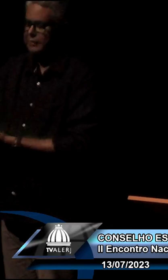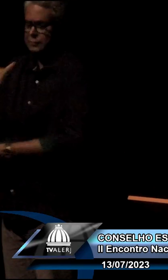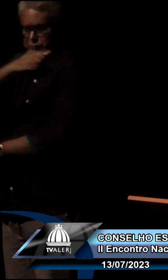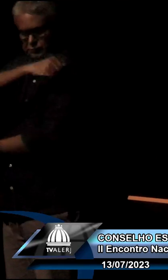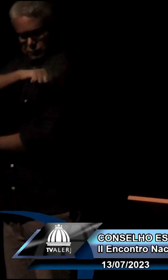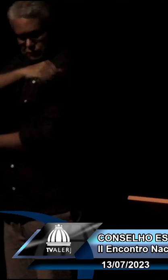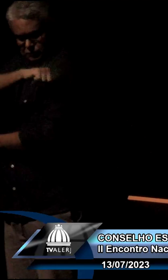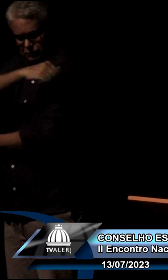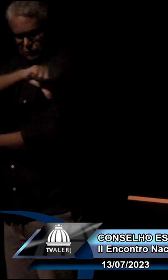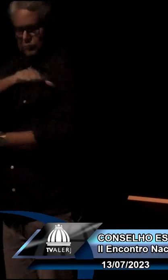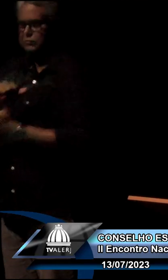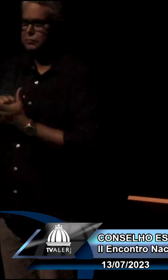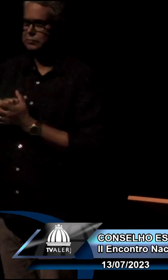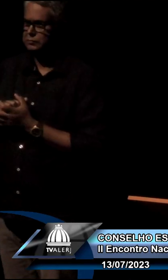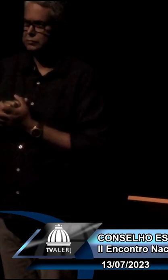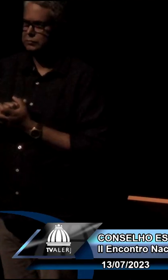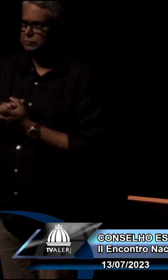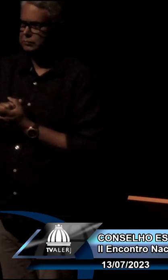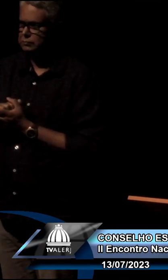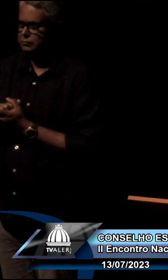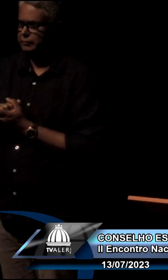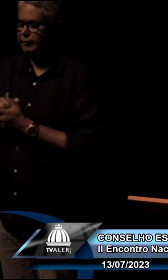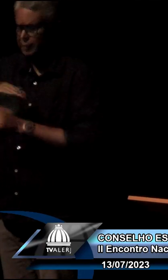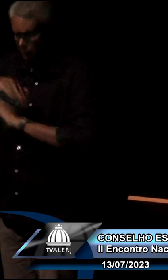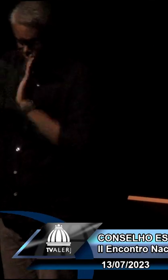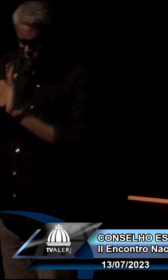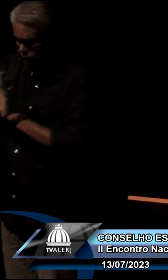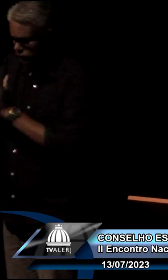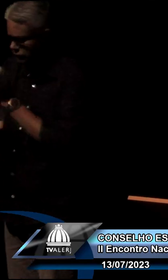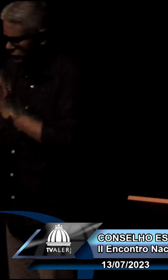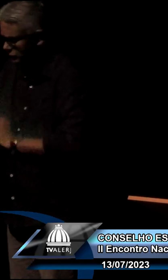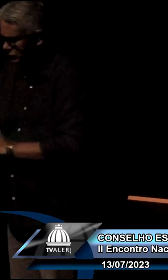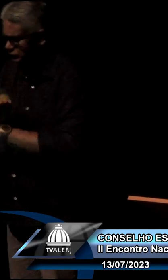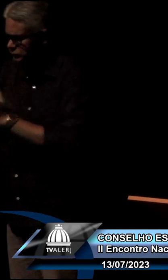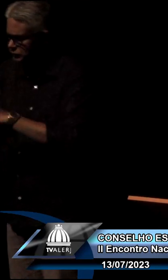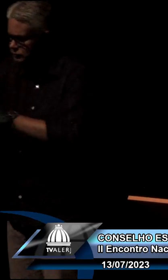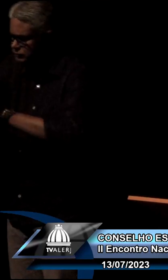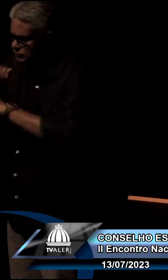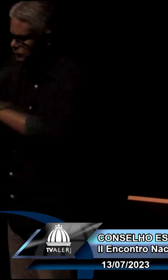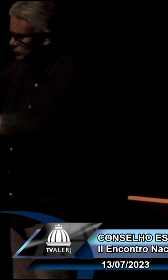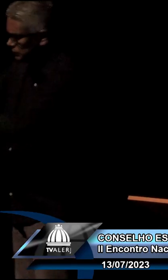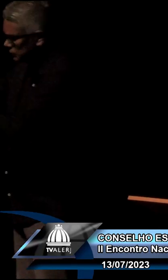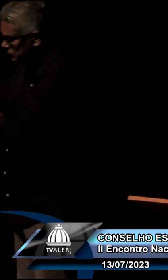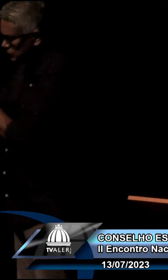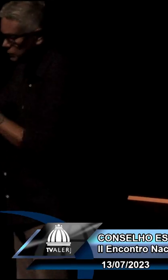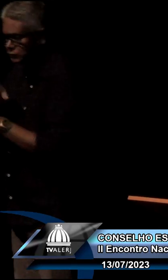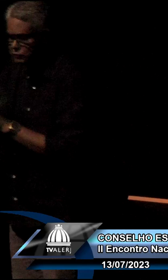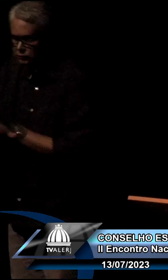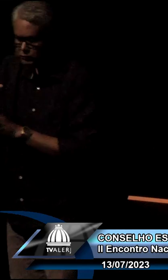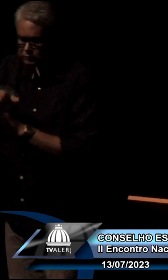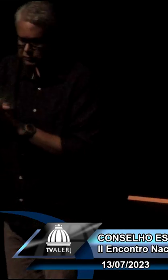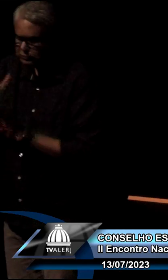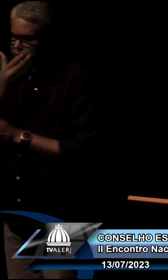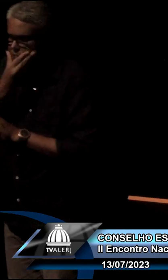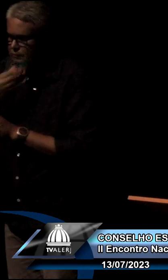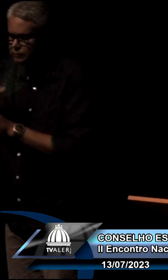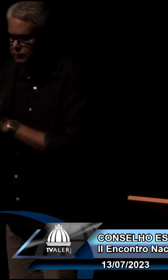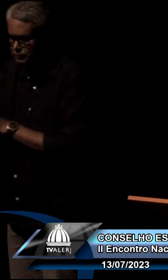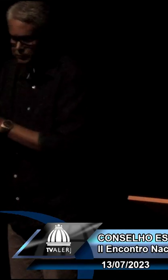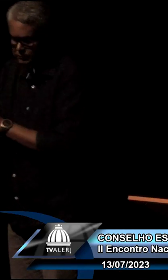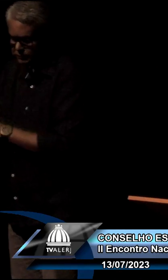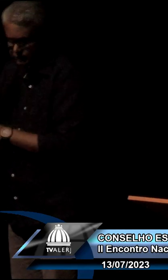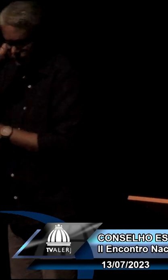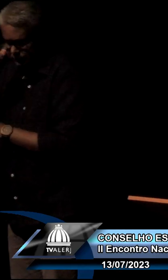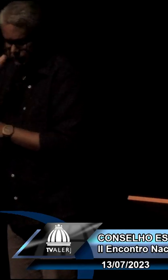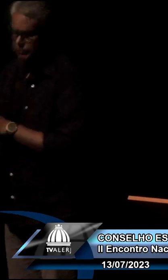mas toda essa mobilização todo esse esse chamado para que os conselheiros e conselheiras nutricionistas